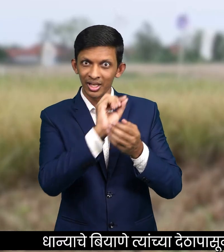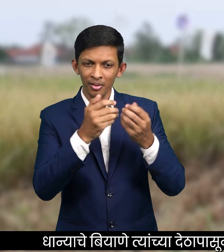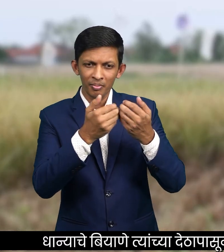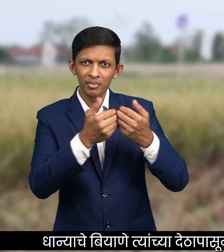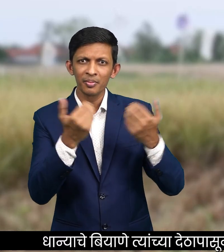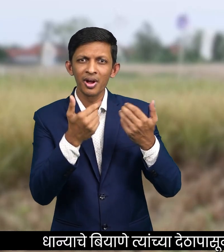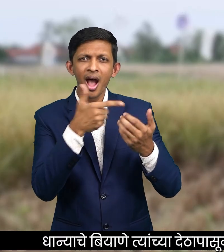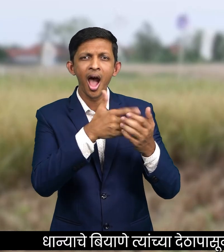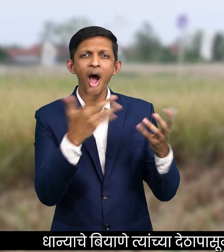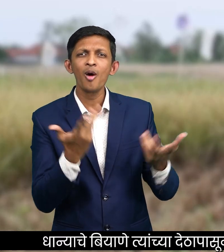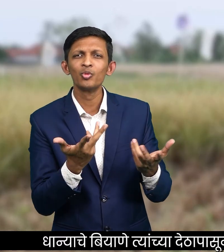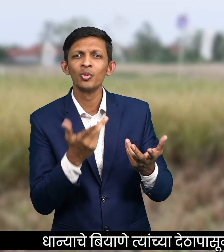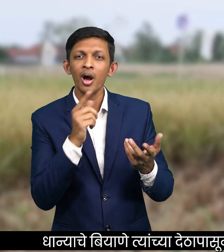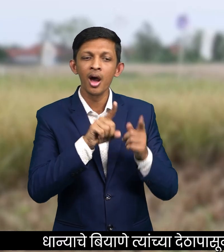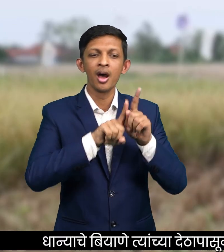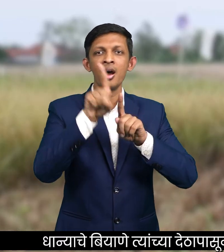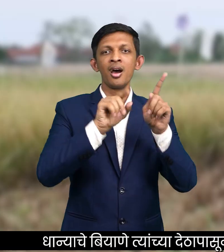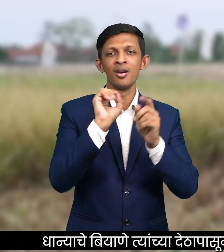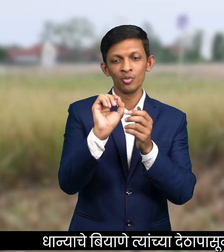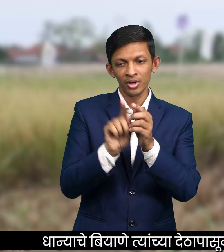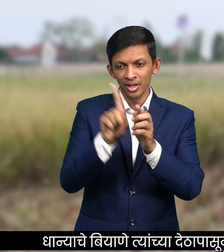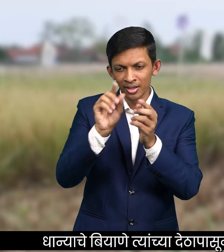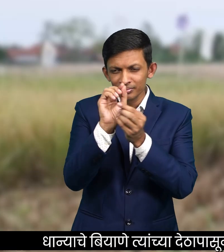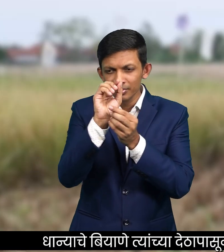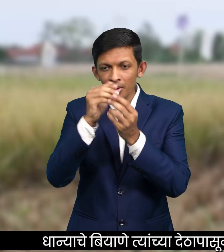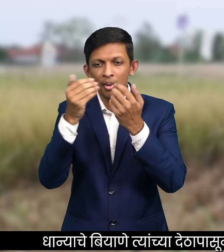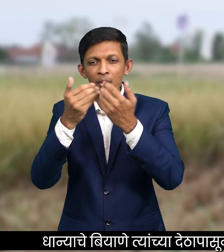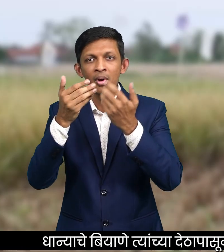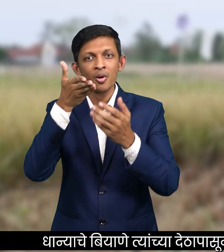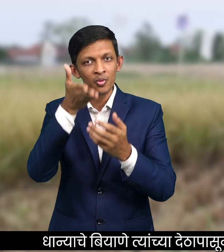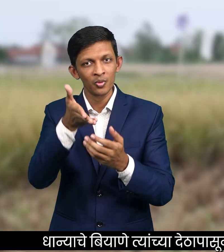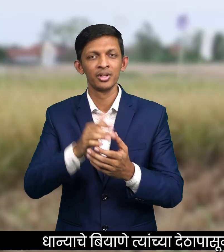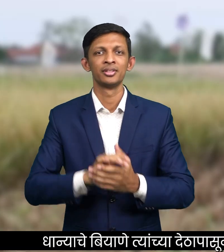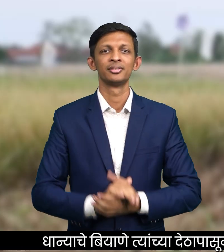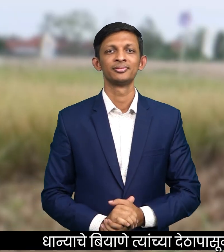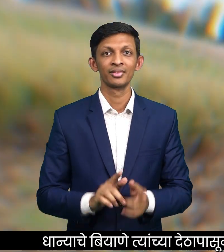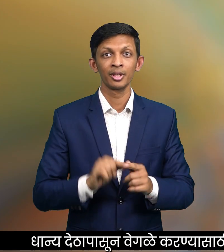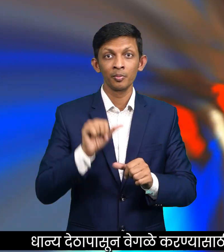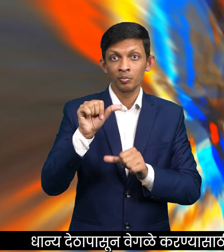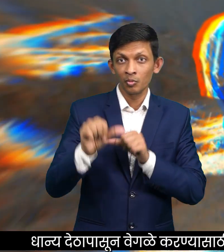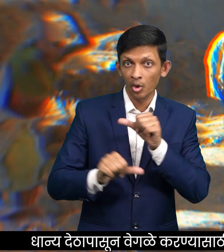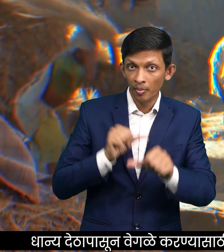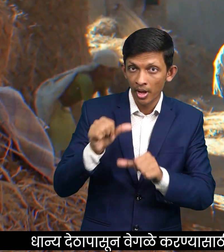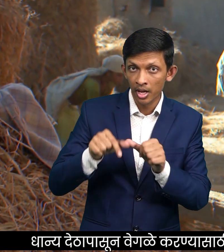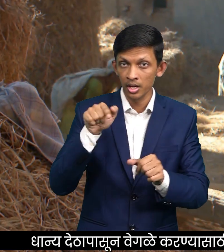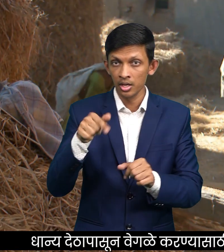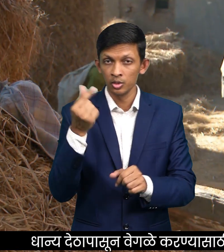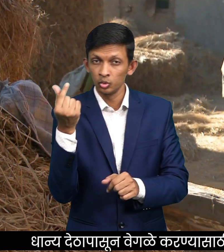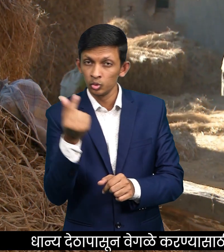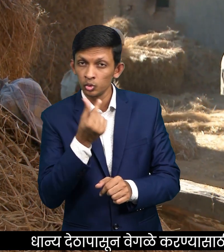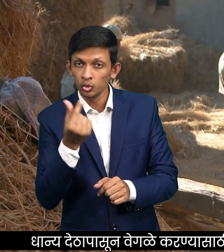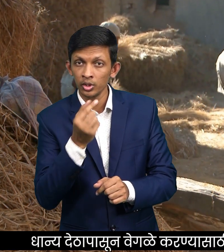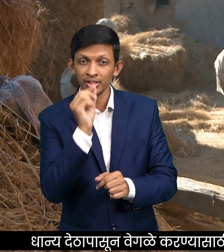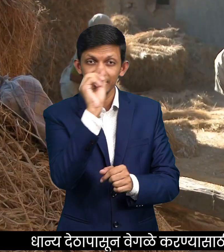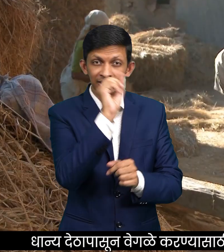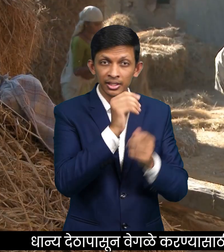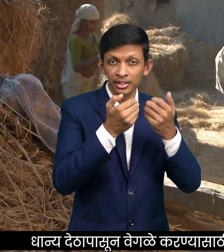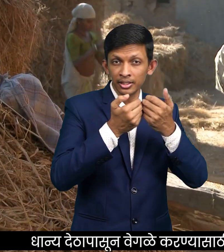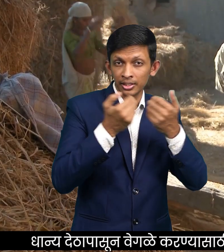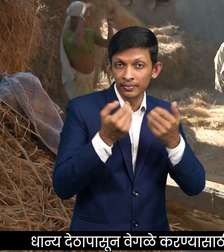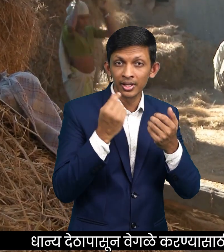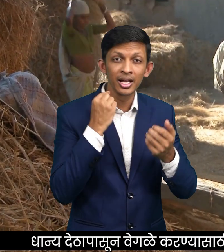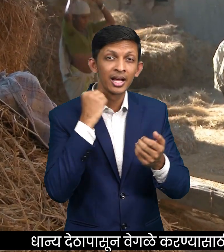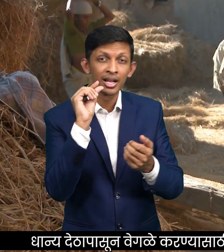धान्याचे बियाणे त्याच्या देठापासून कणसापासून कसे वेगळे केले जाते? धान्य देठापासून वेगळे करण्यासाठी वापरली